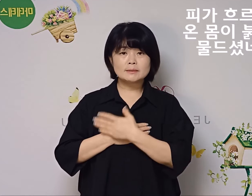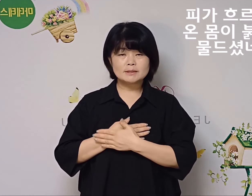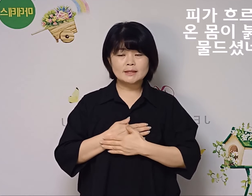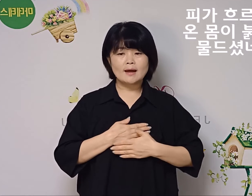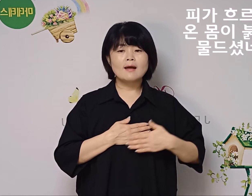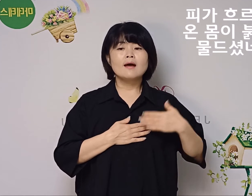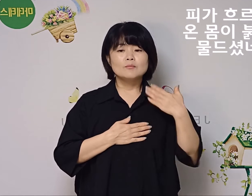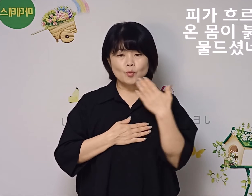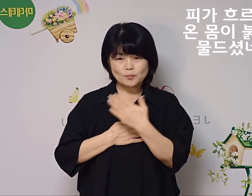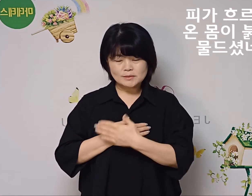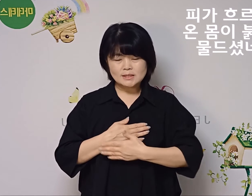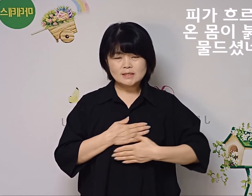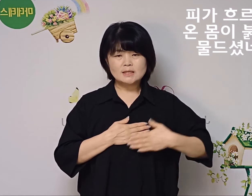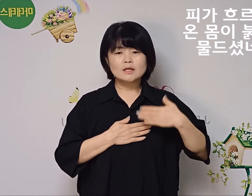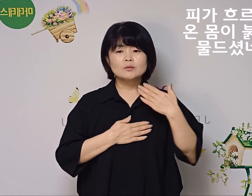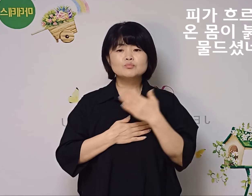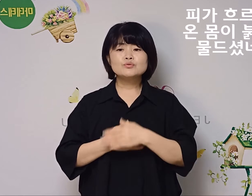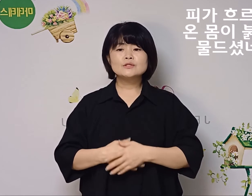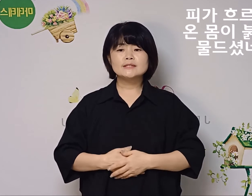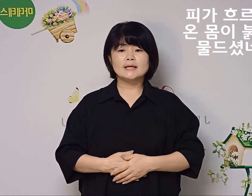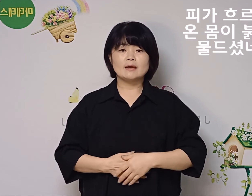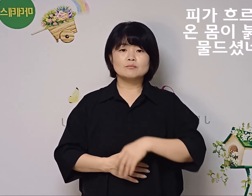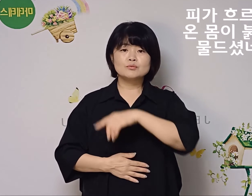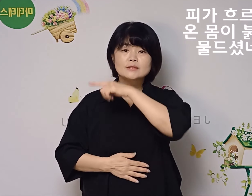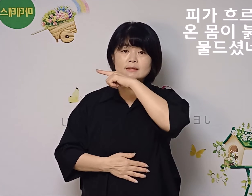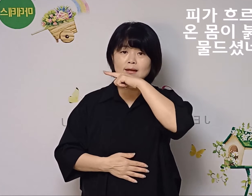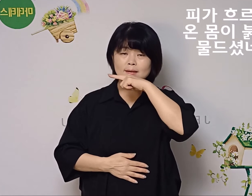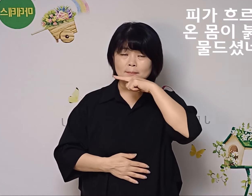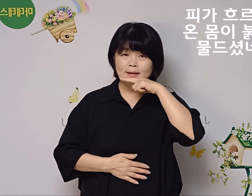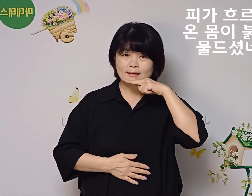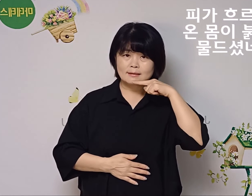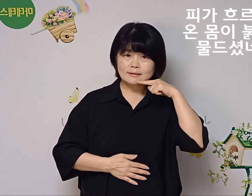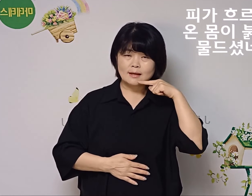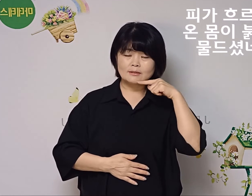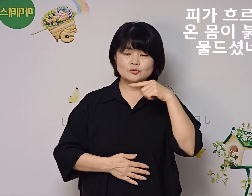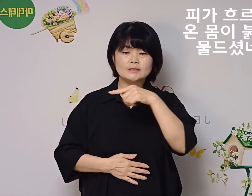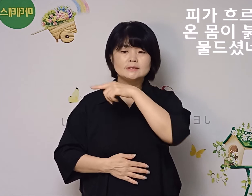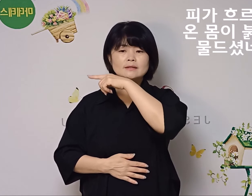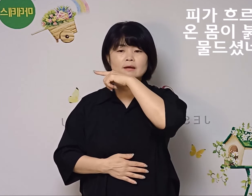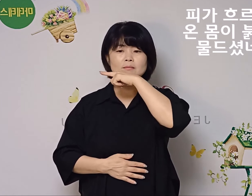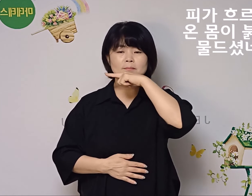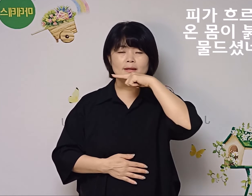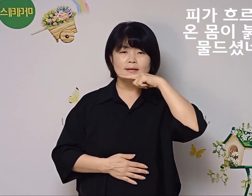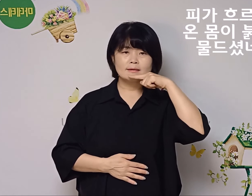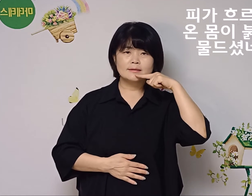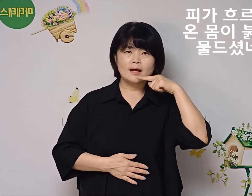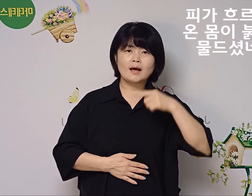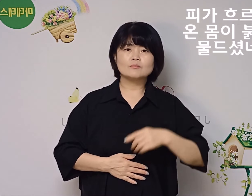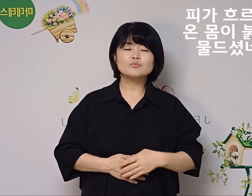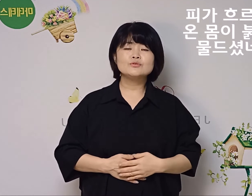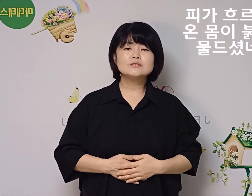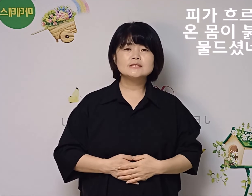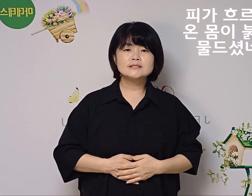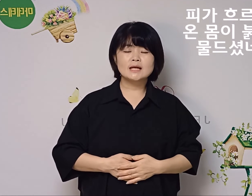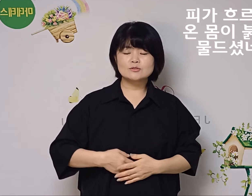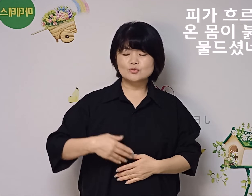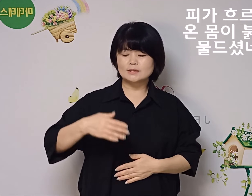됩니다. 몸이 붉게는 아까 빨갛다 수화 했잖아요. 빨갛다, 물들다